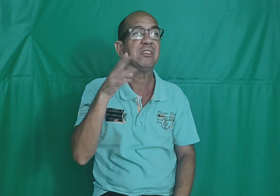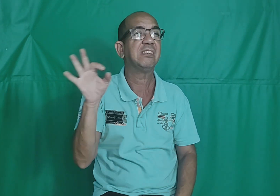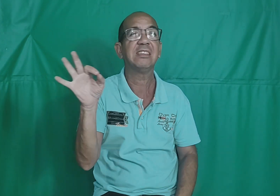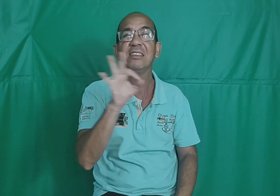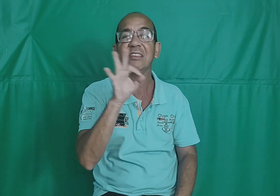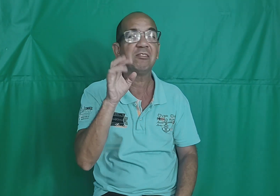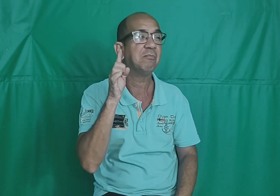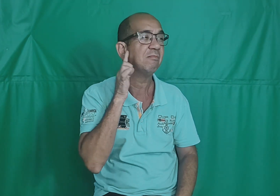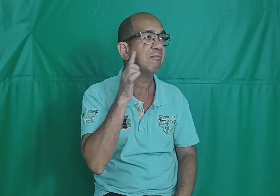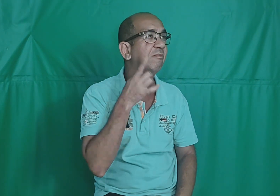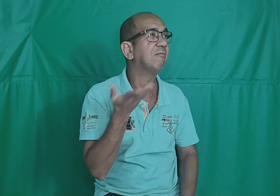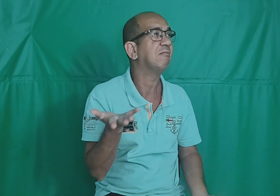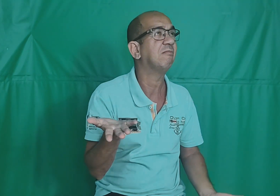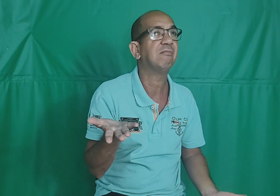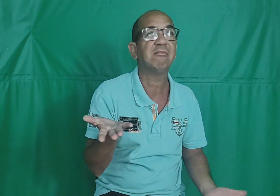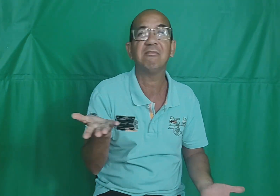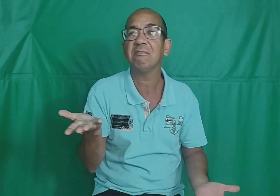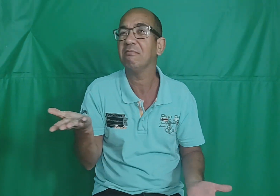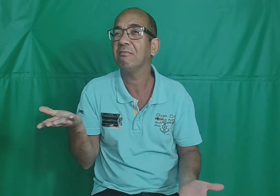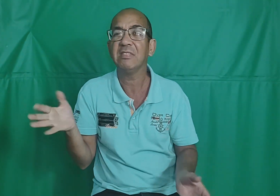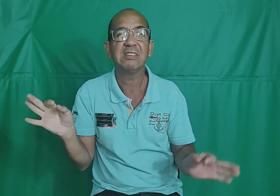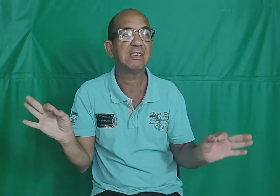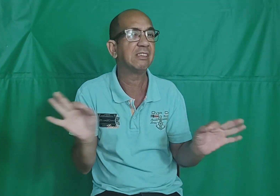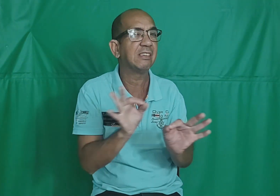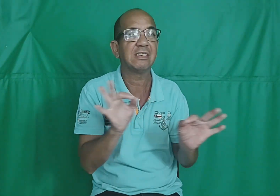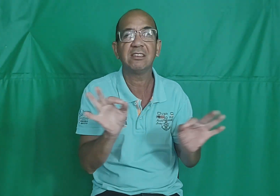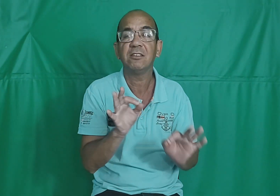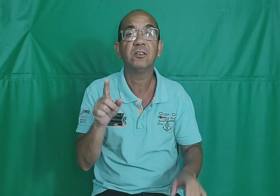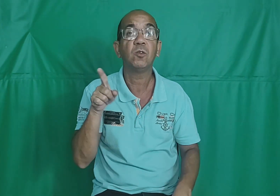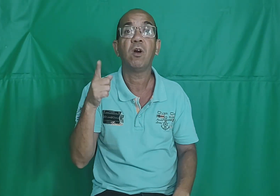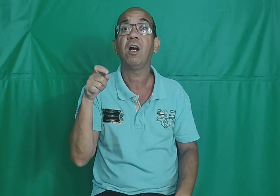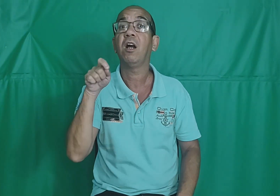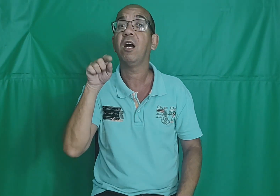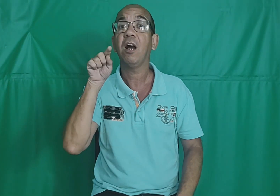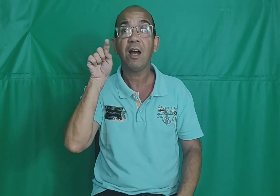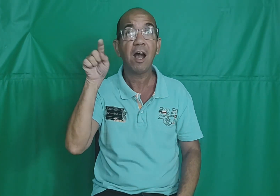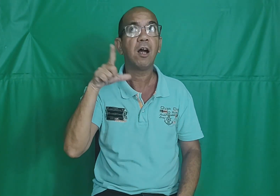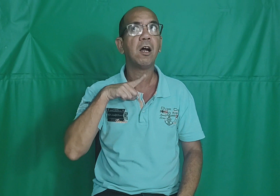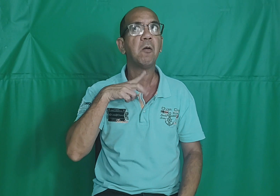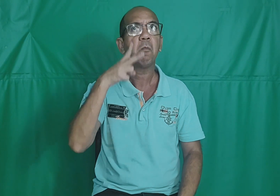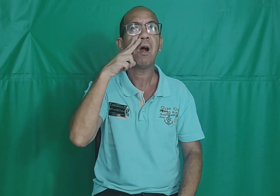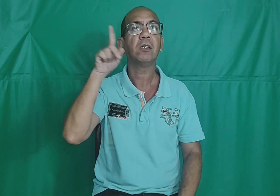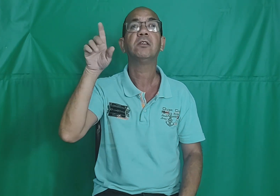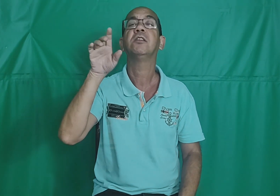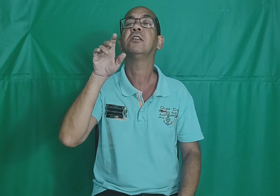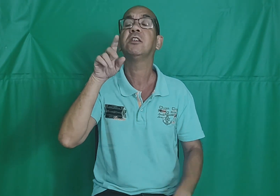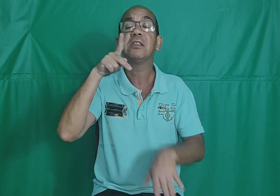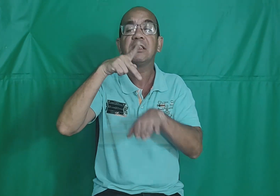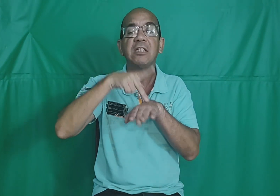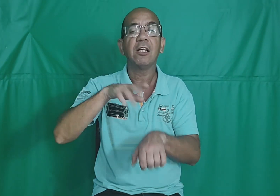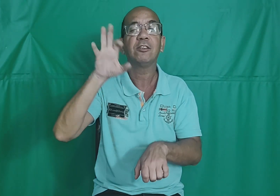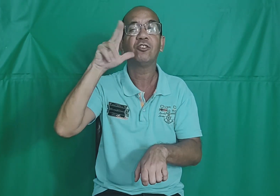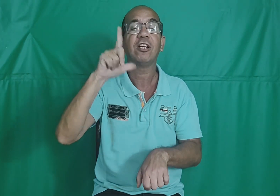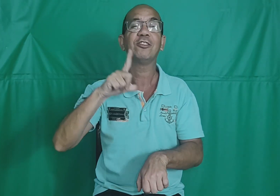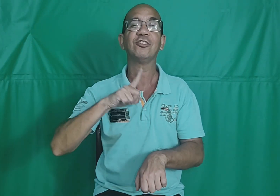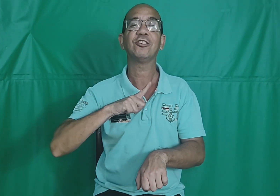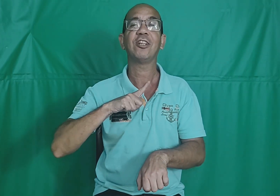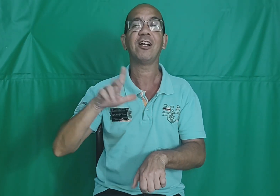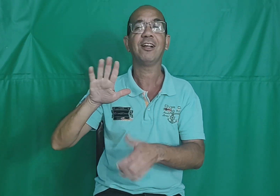não encontrei surdo, nem nada que pudesse me auxiliar. Porém aqui, na paróquia de Rio Bonito,